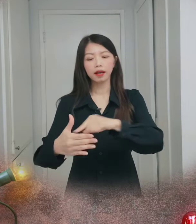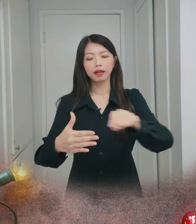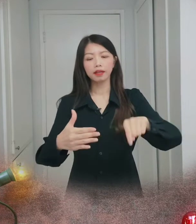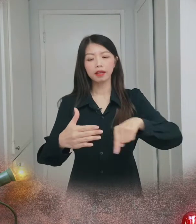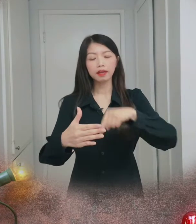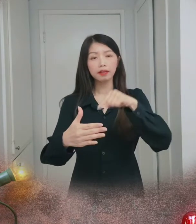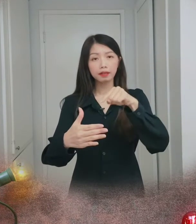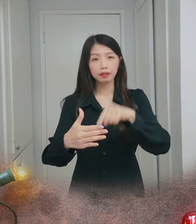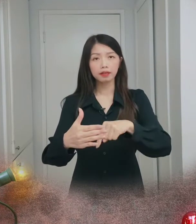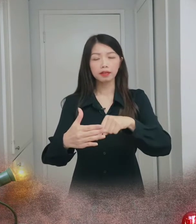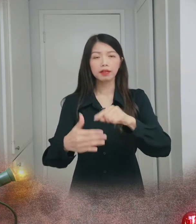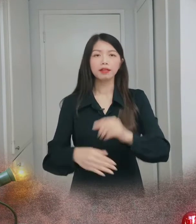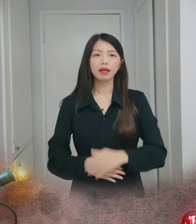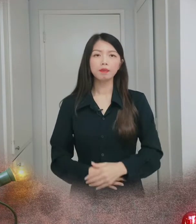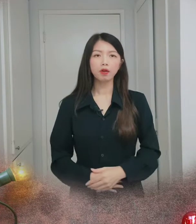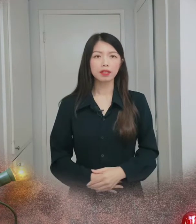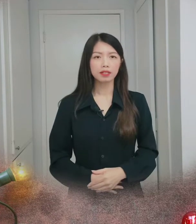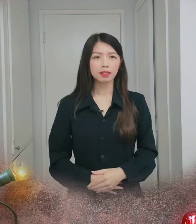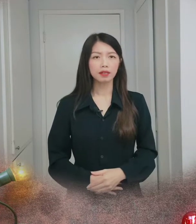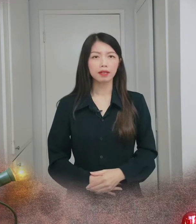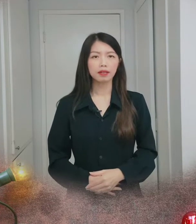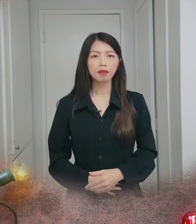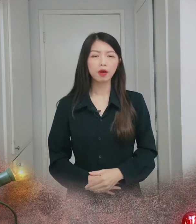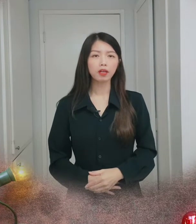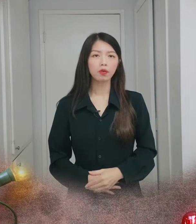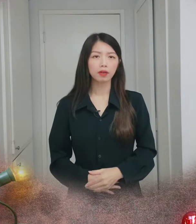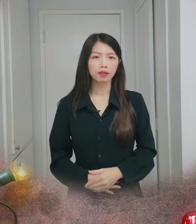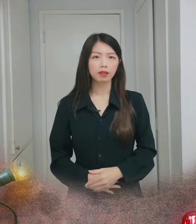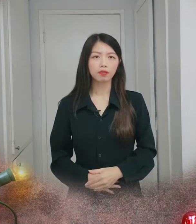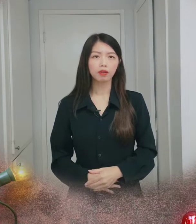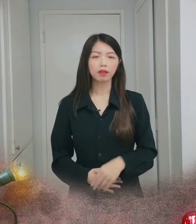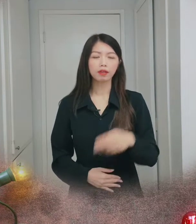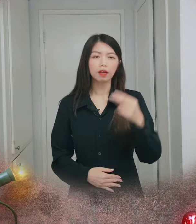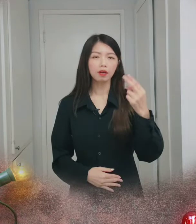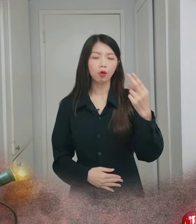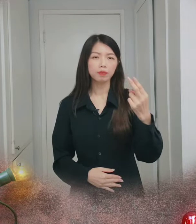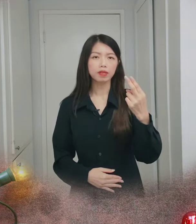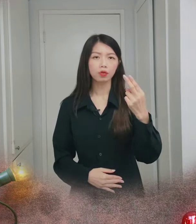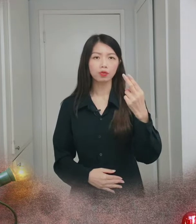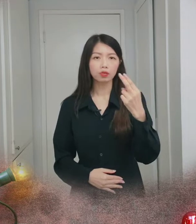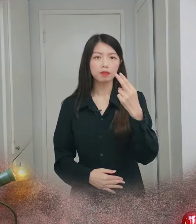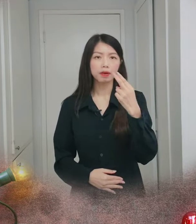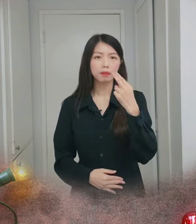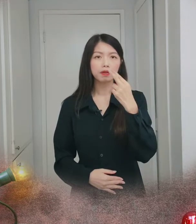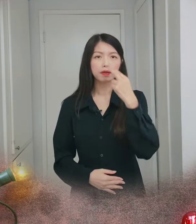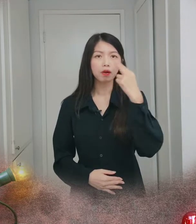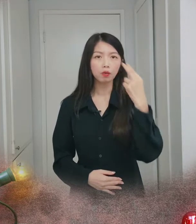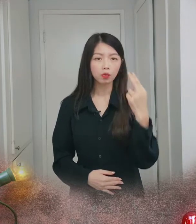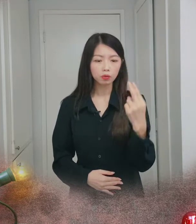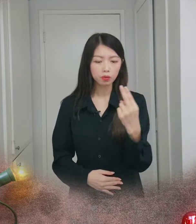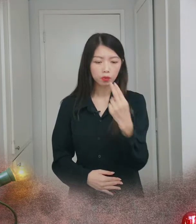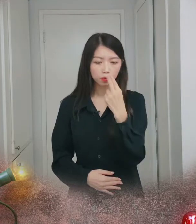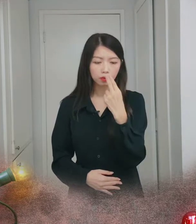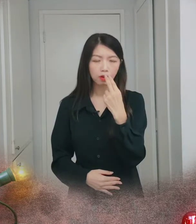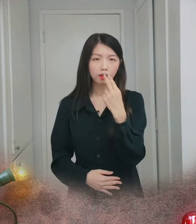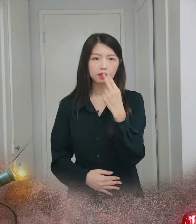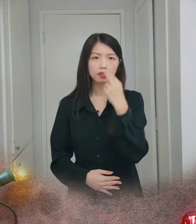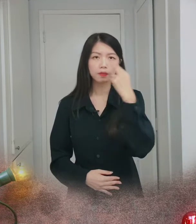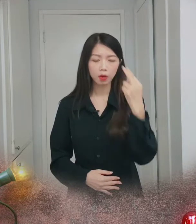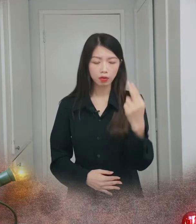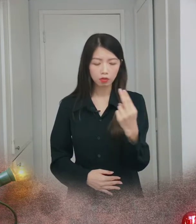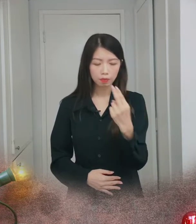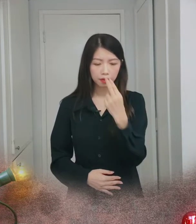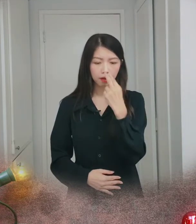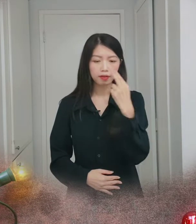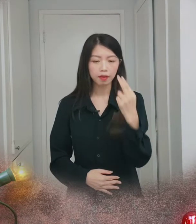그 안에 생명이 있으니. 생명이라고 하는 뜻의 수어는 검지하고 중지만 펴서 코 쪽으로